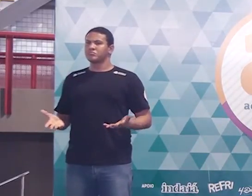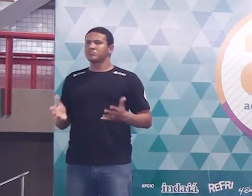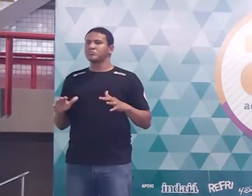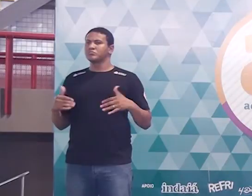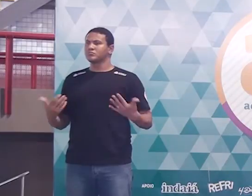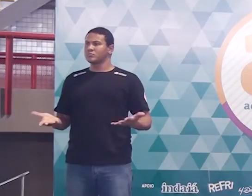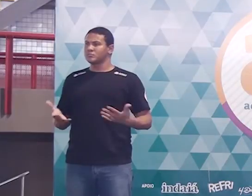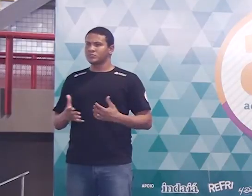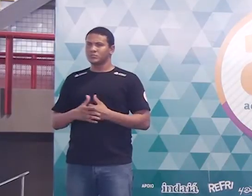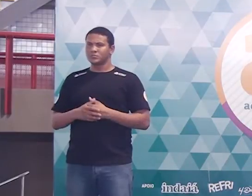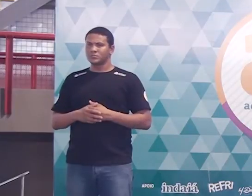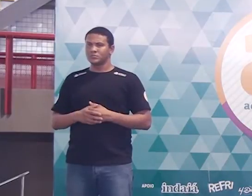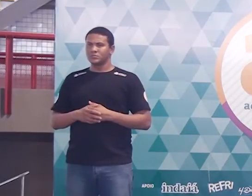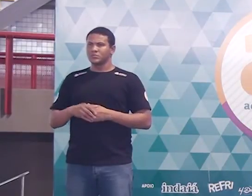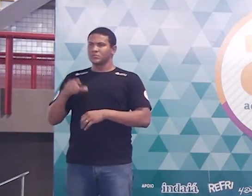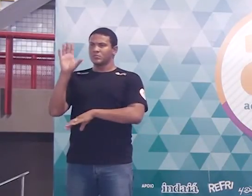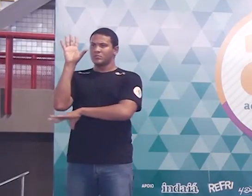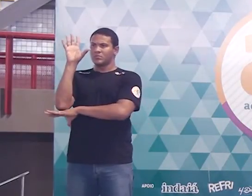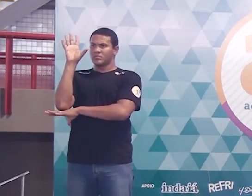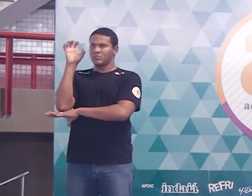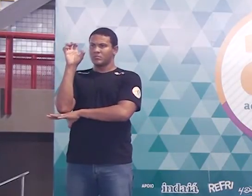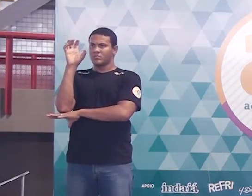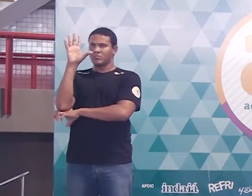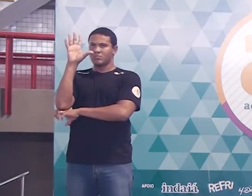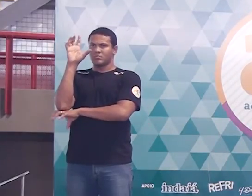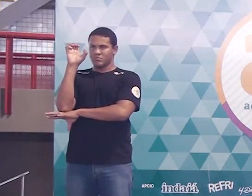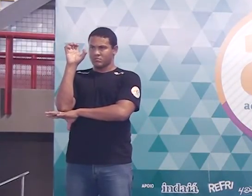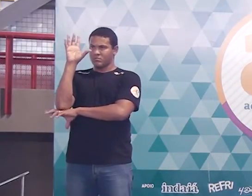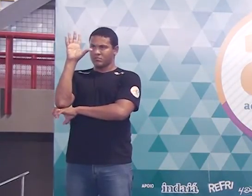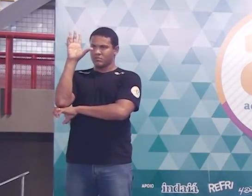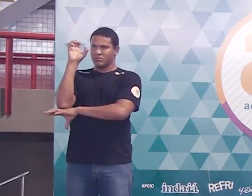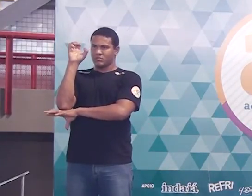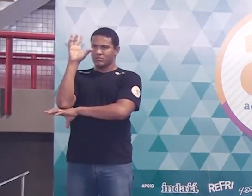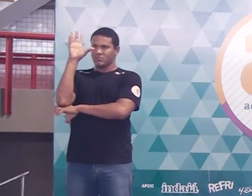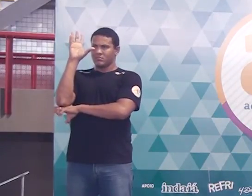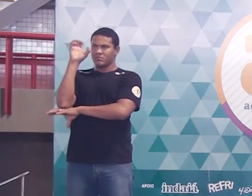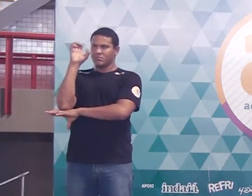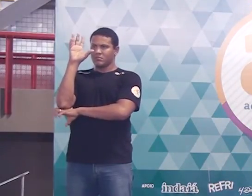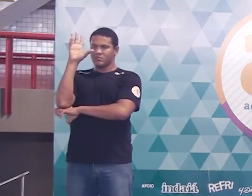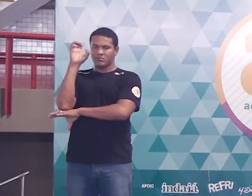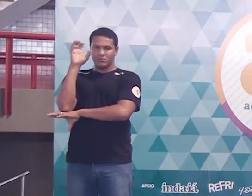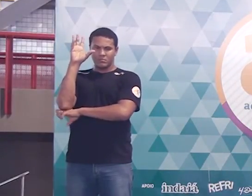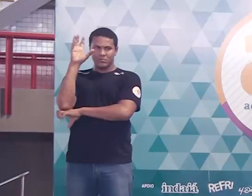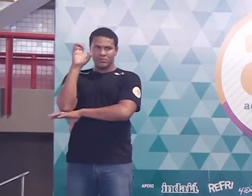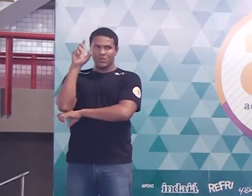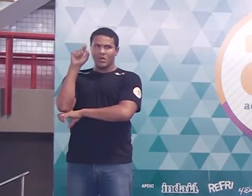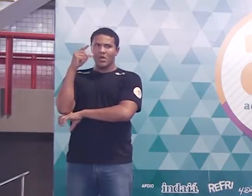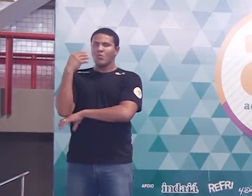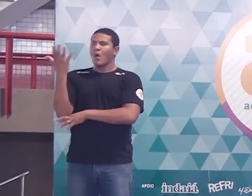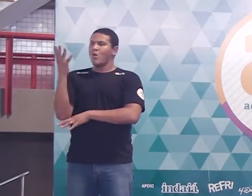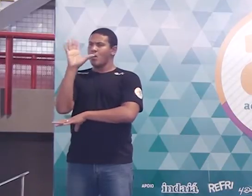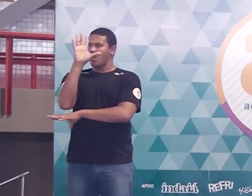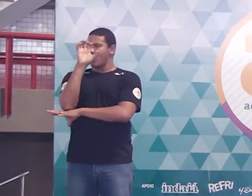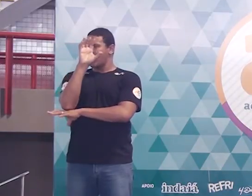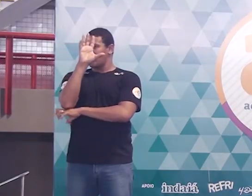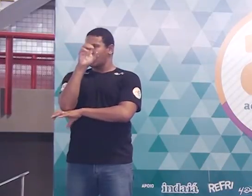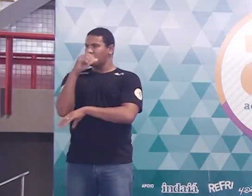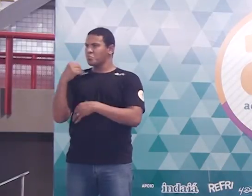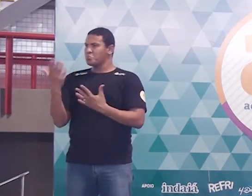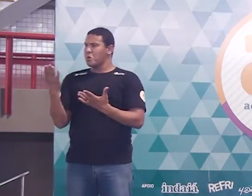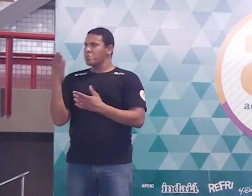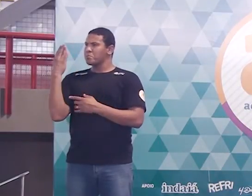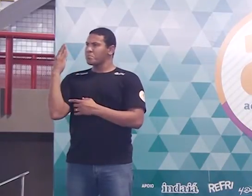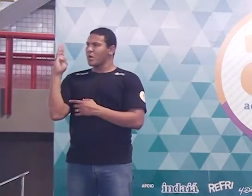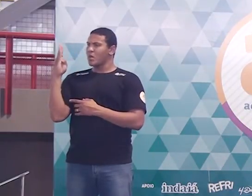faz isso? Fotossíntese. Certo? Se você perguntar, Lázaro, qual é o processo